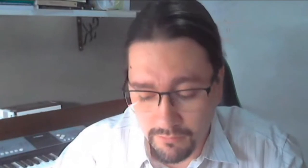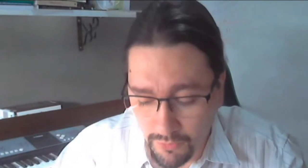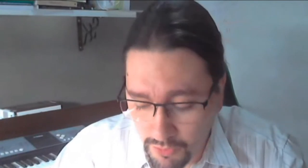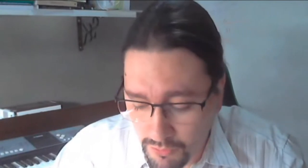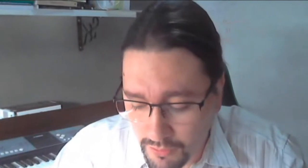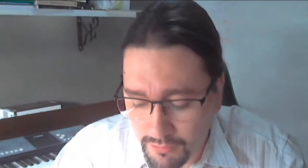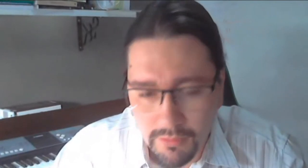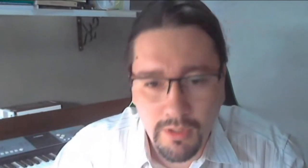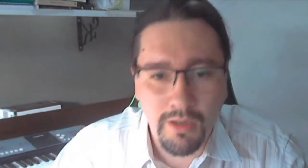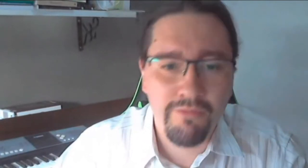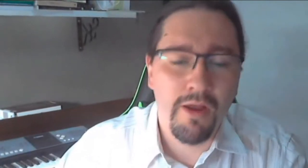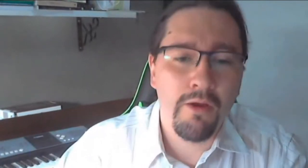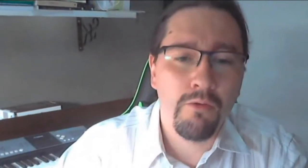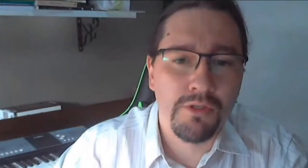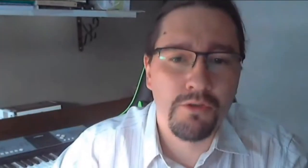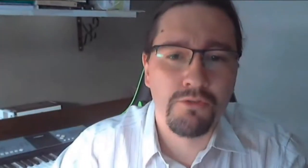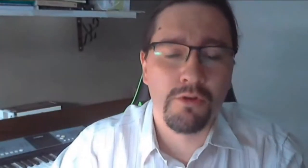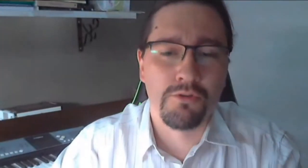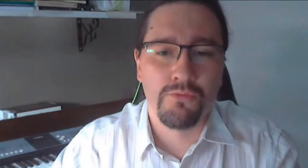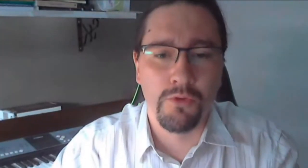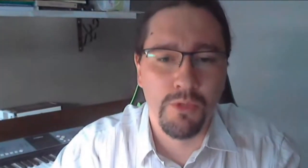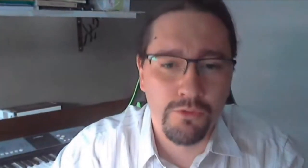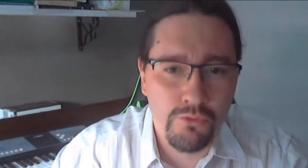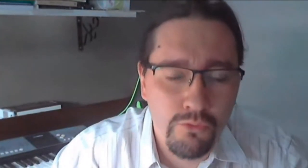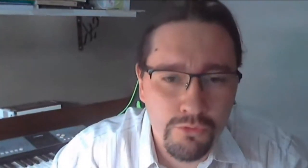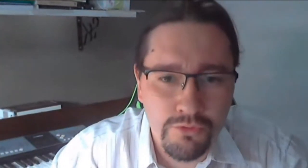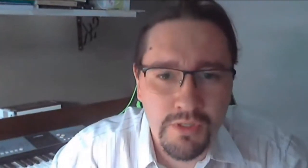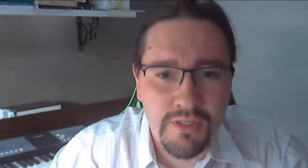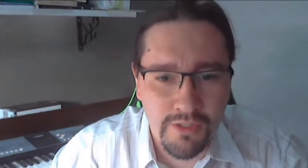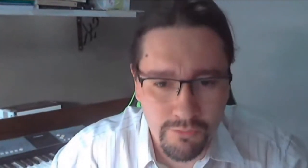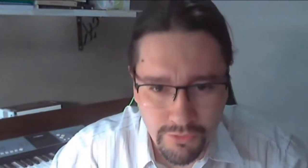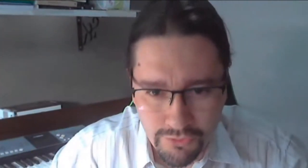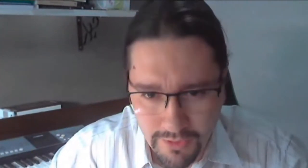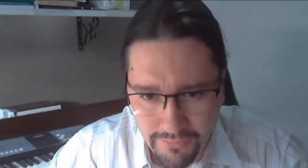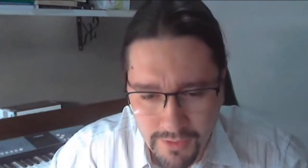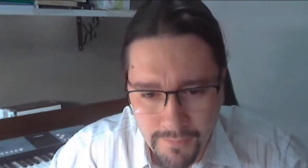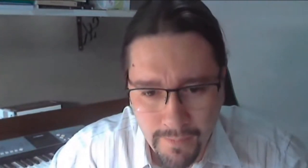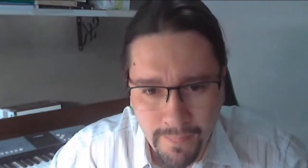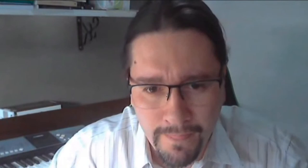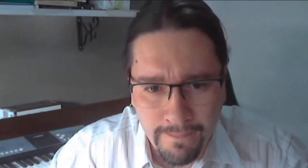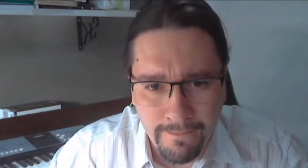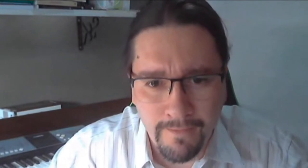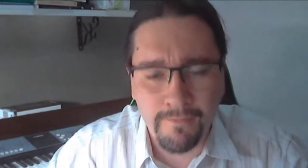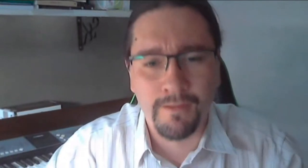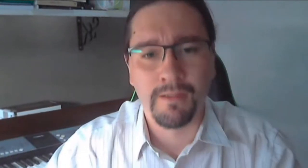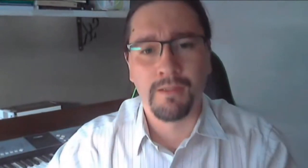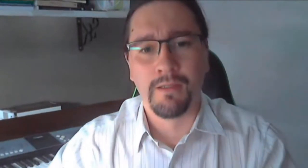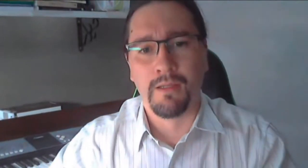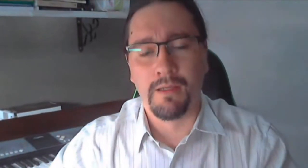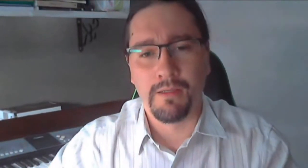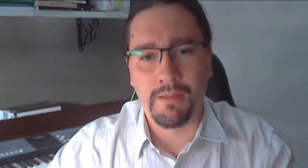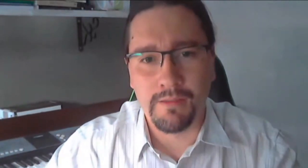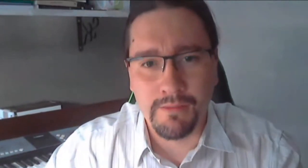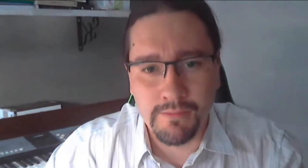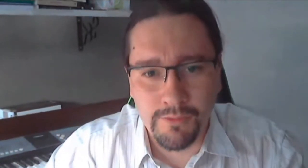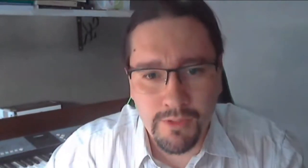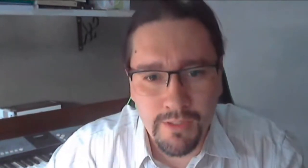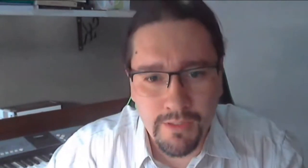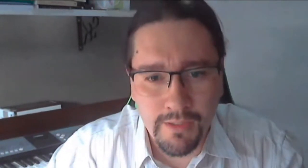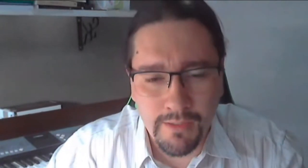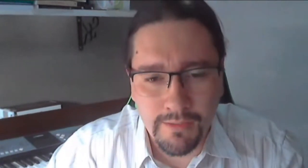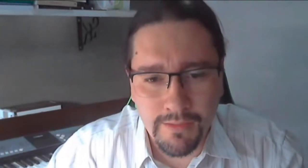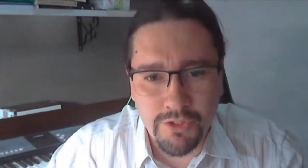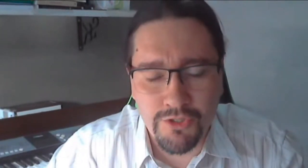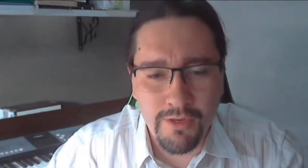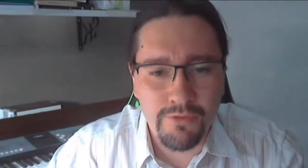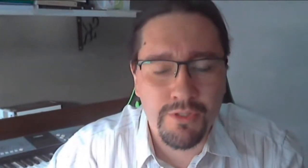Gustavo, Igor, Rafael, que são os nossos formandos do curso de licenciatura em Geografia, né, eu